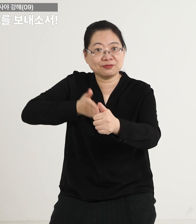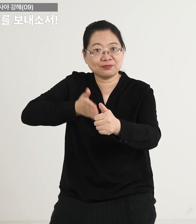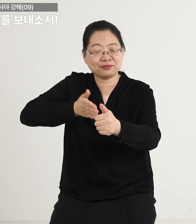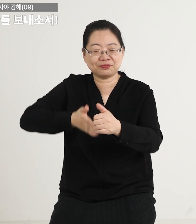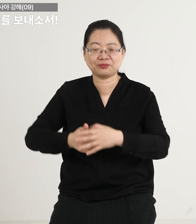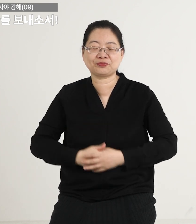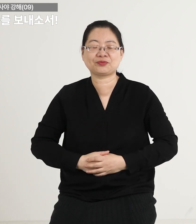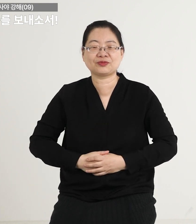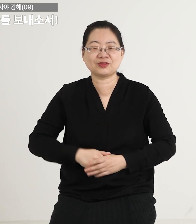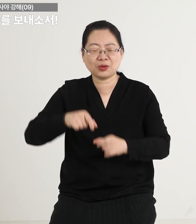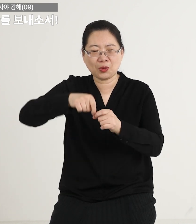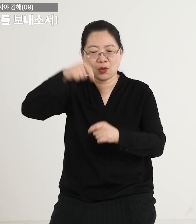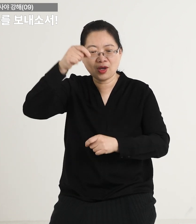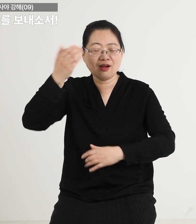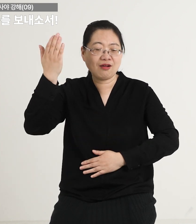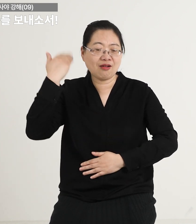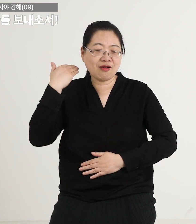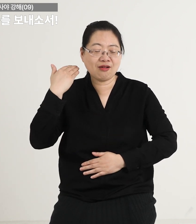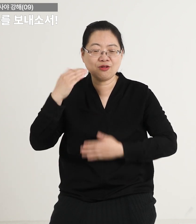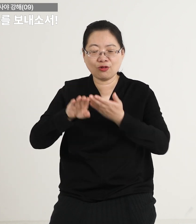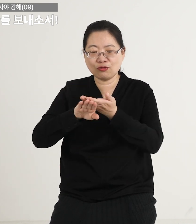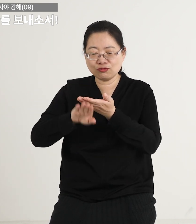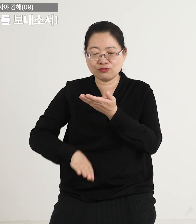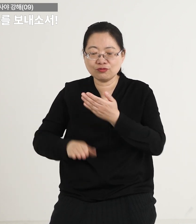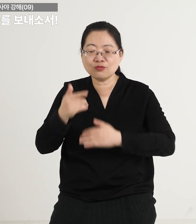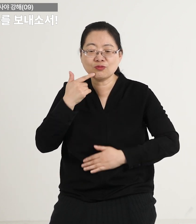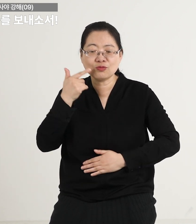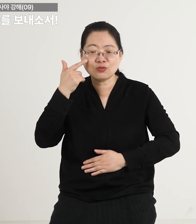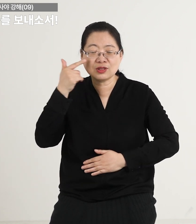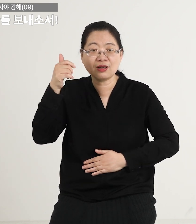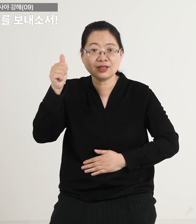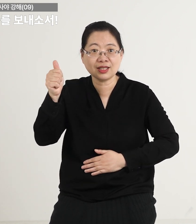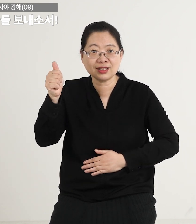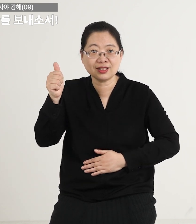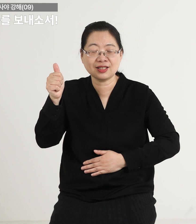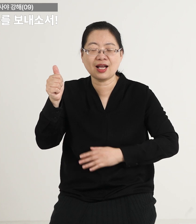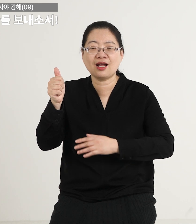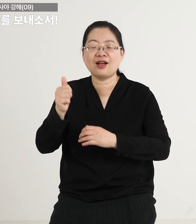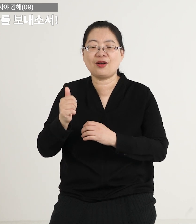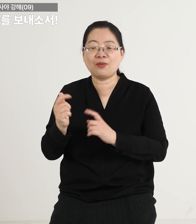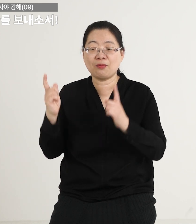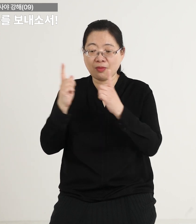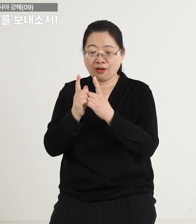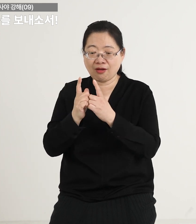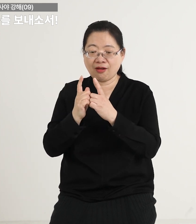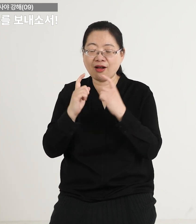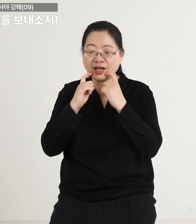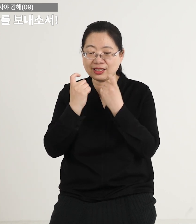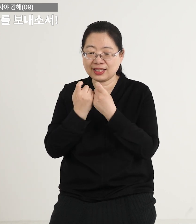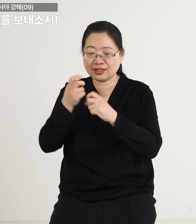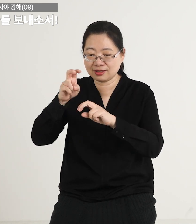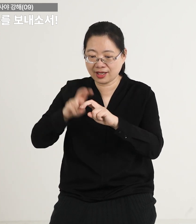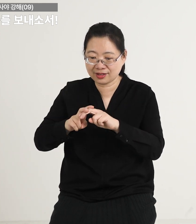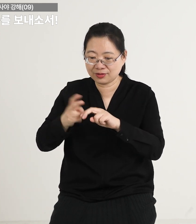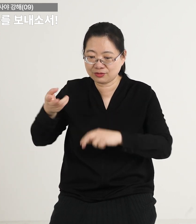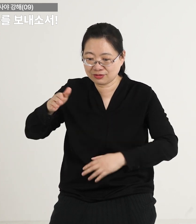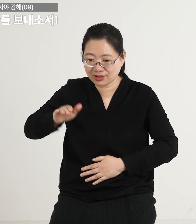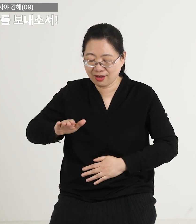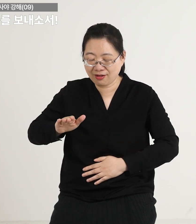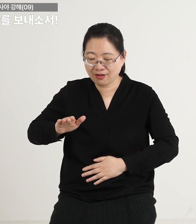아주 오래전에 후배 목사 한 분이 사석에서 이런 얘기를 하더라고요.